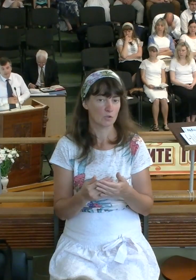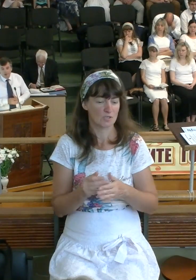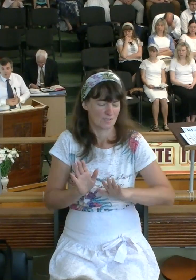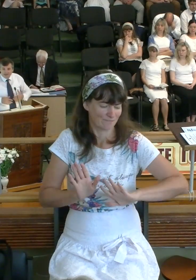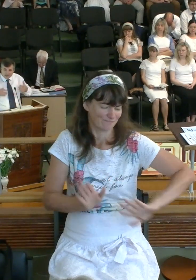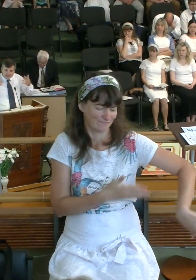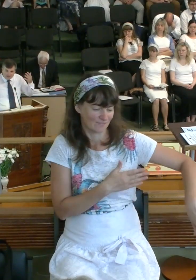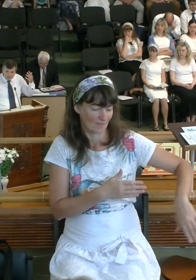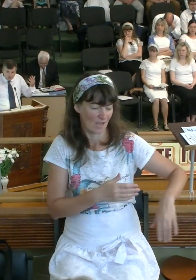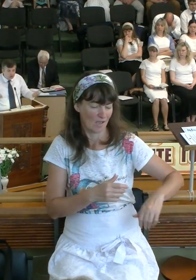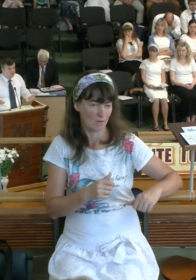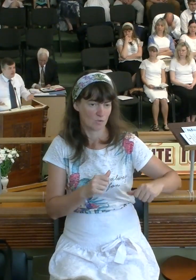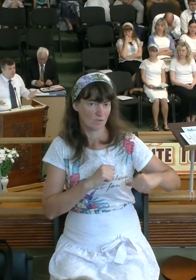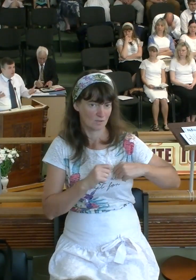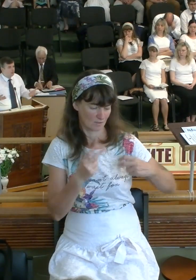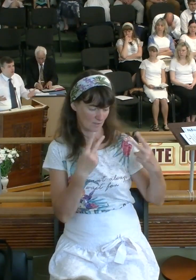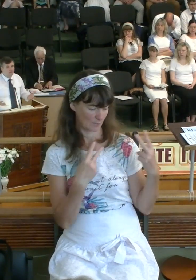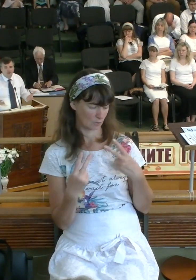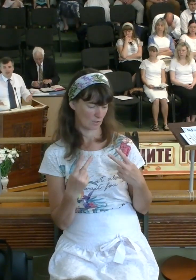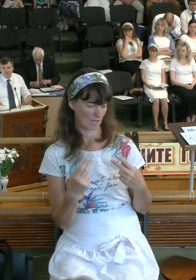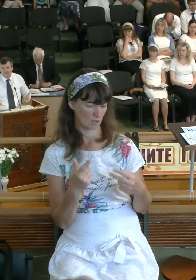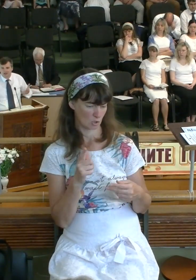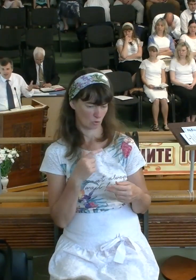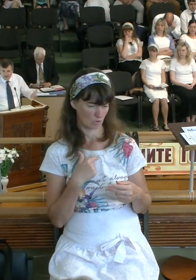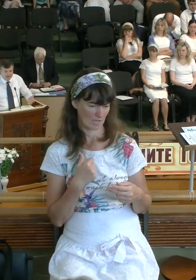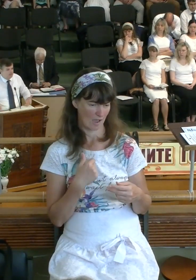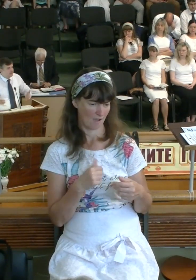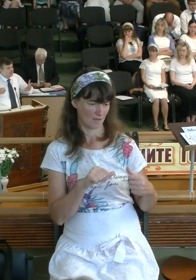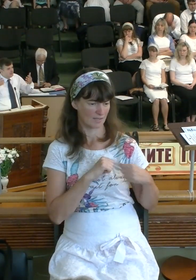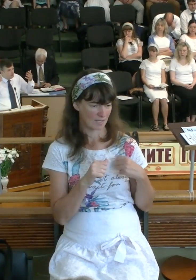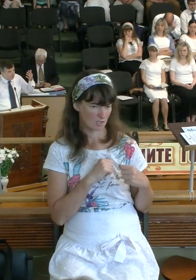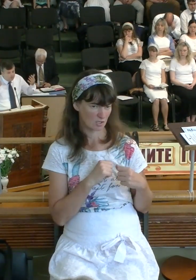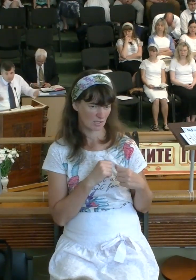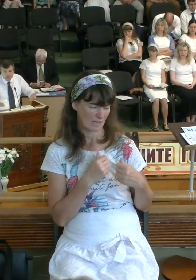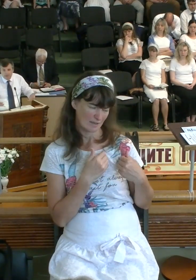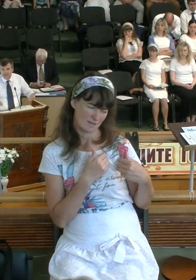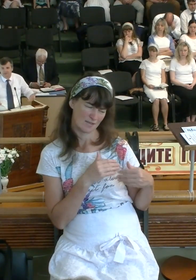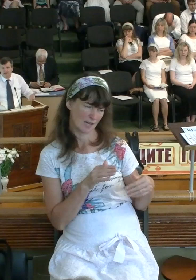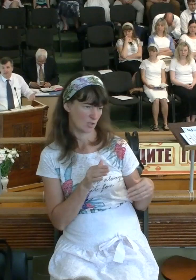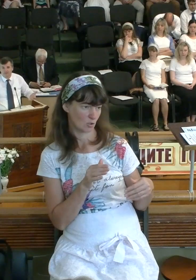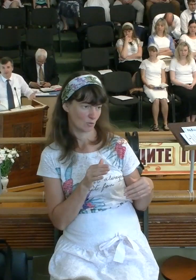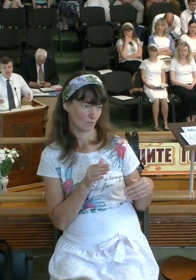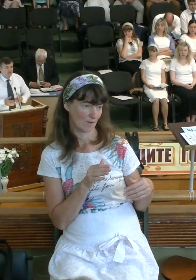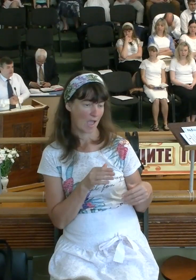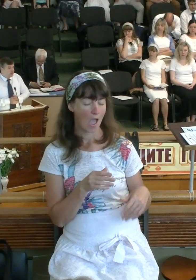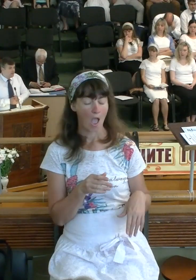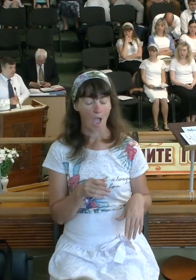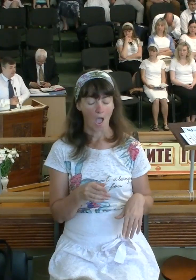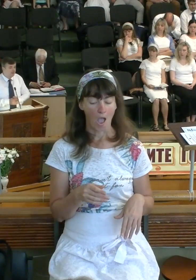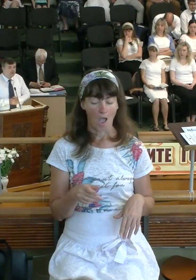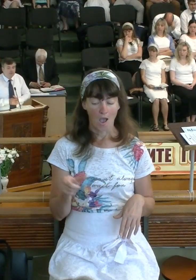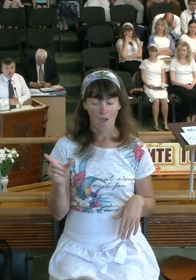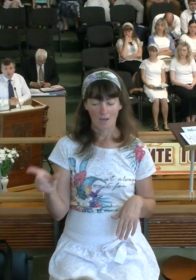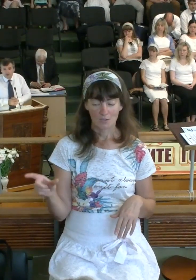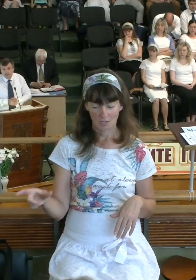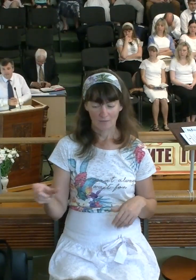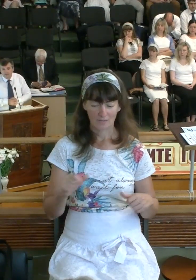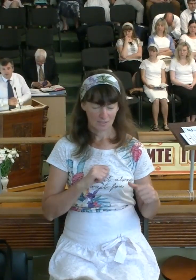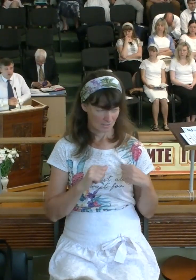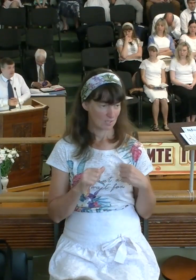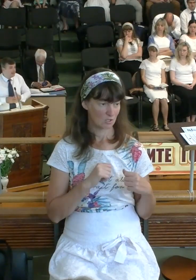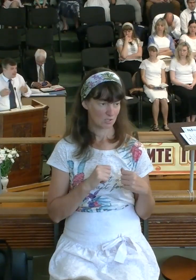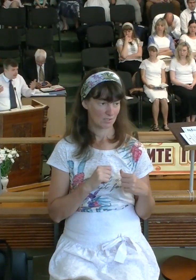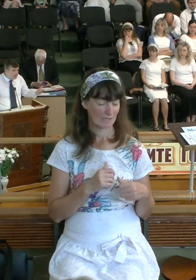ступень. Порой мы так с вами переживаем о том, чтобы человек покаялся, мы так его призываем. А человек по своей